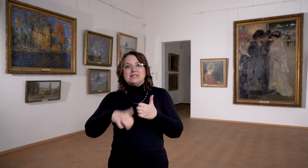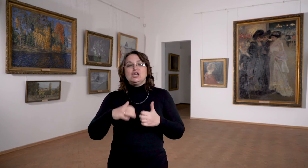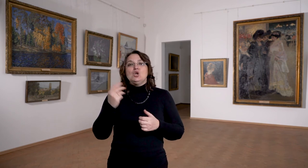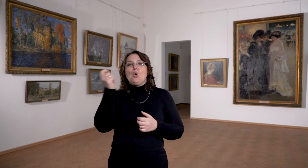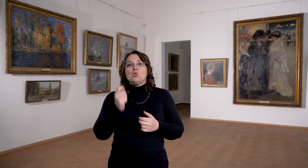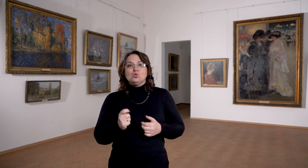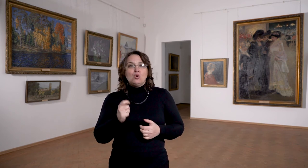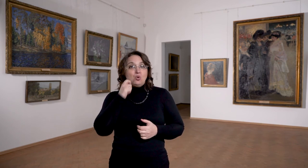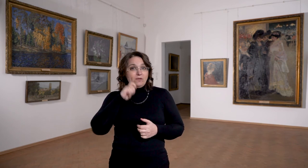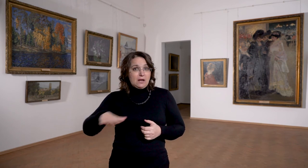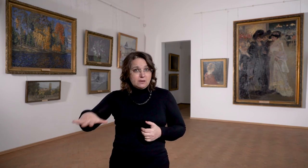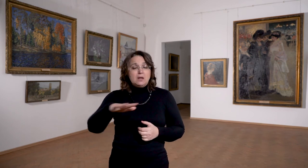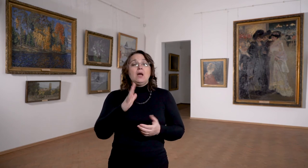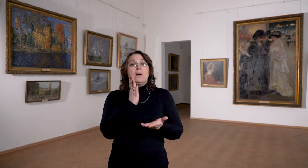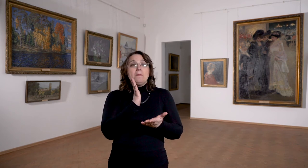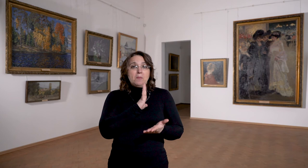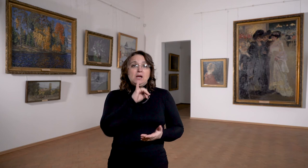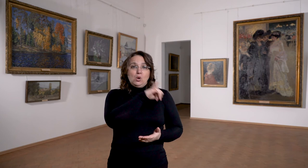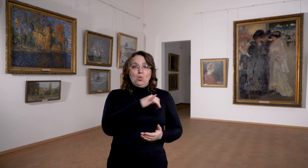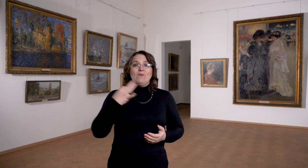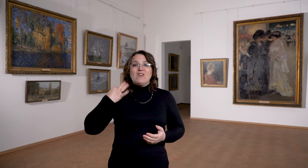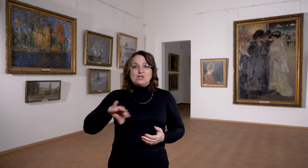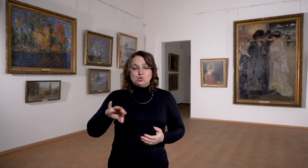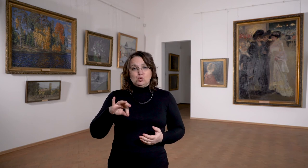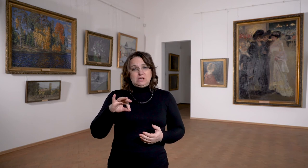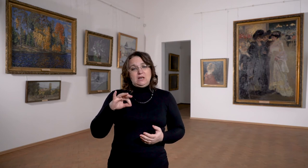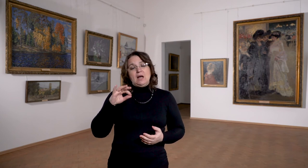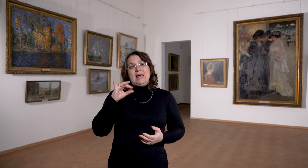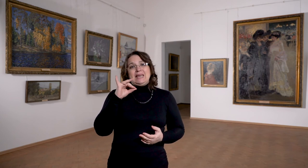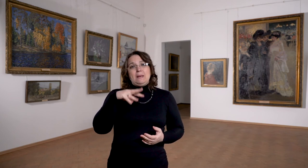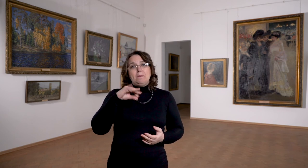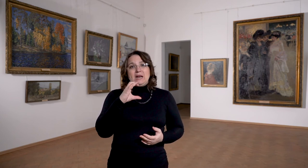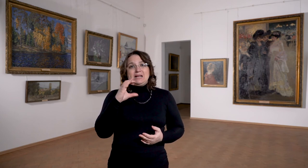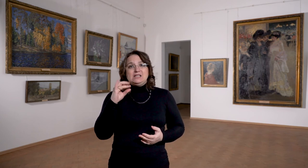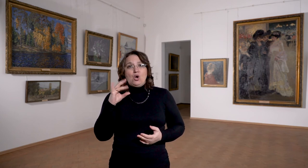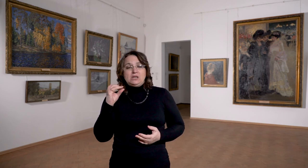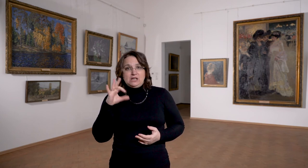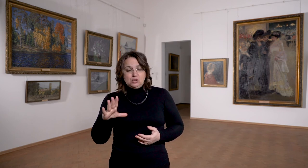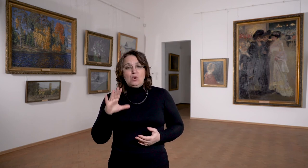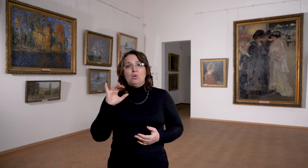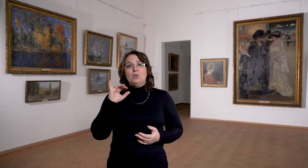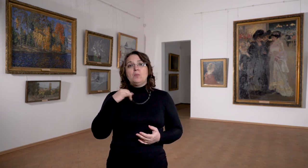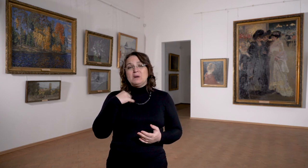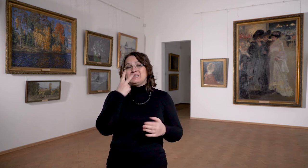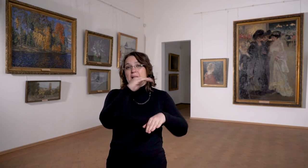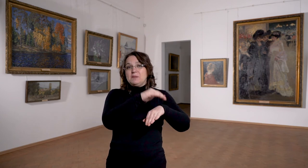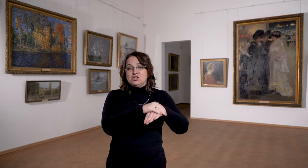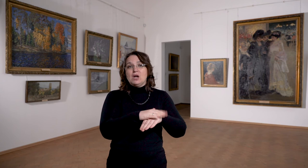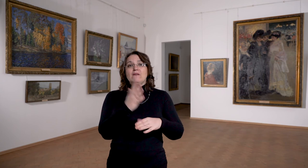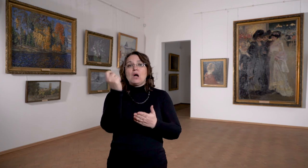импрессионизма, конечно, мы замечаем в картине художника Мурашко «Парижское кафе». И будничность момента, и фрагментарность